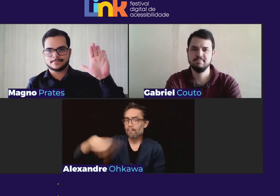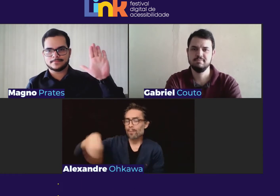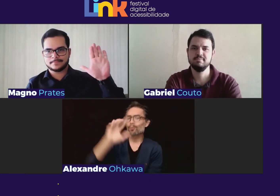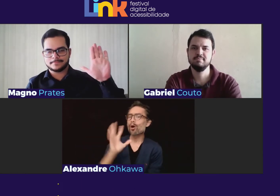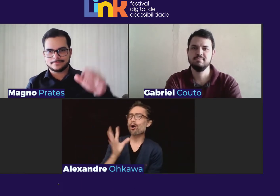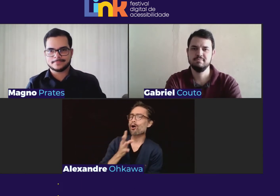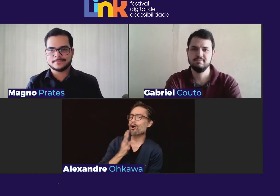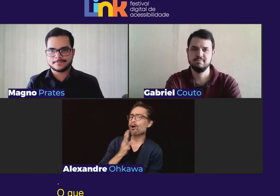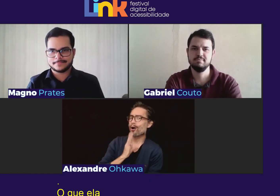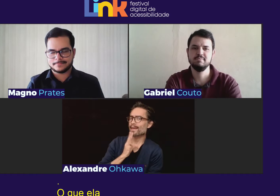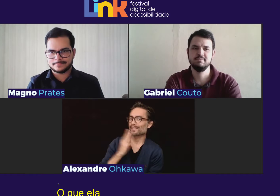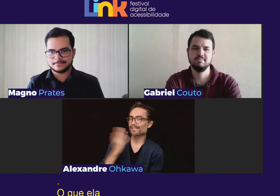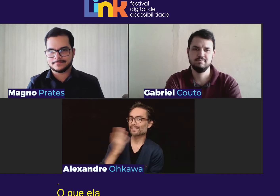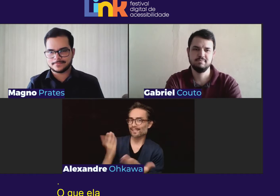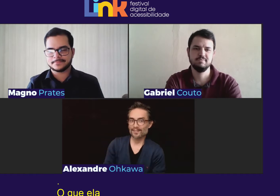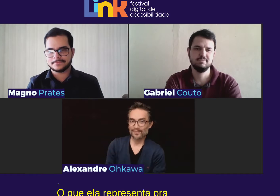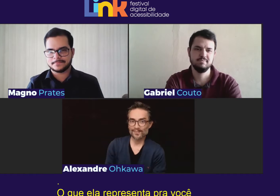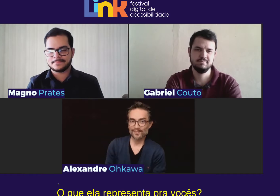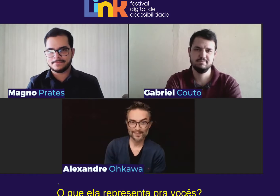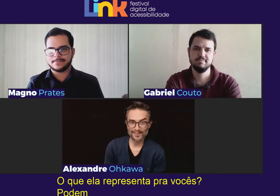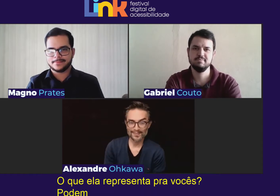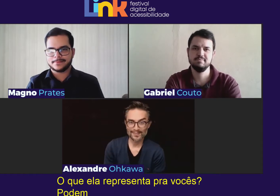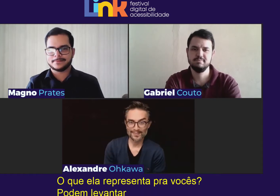para ver quem é que quer falar, né, pode